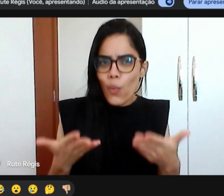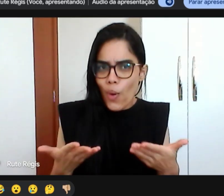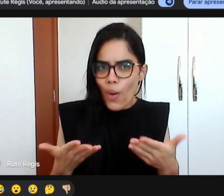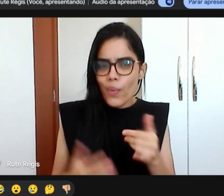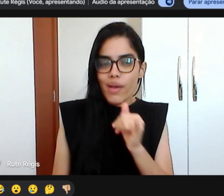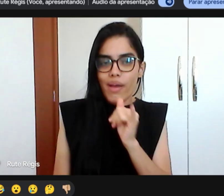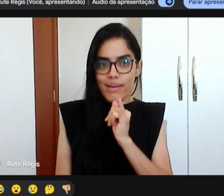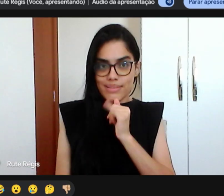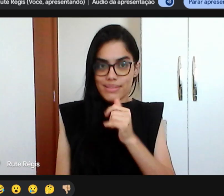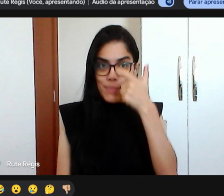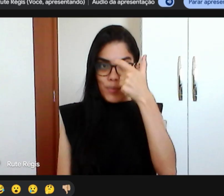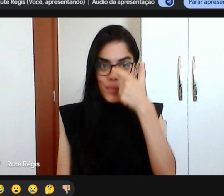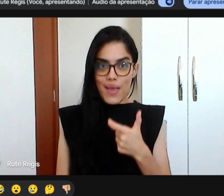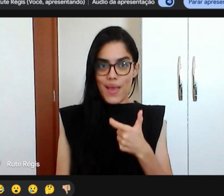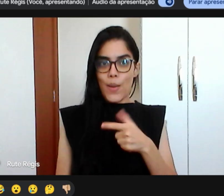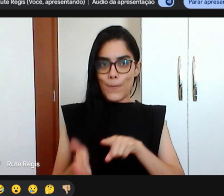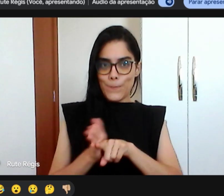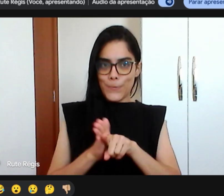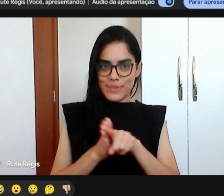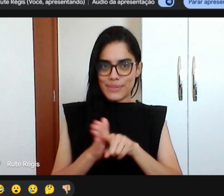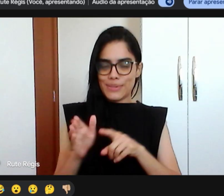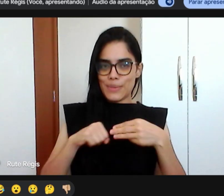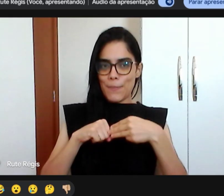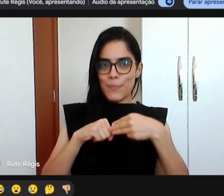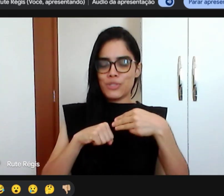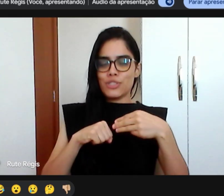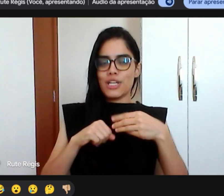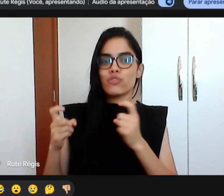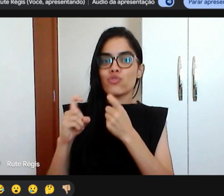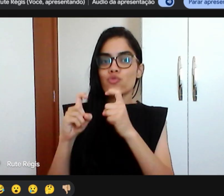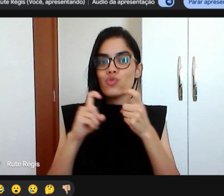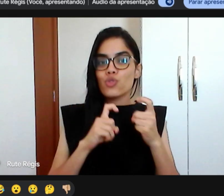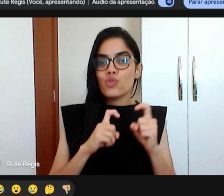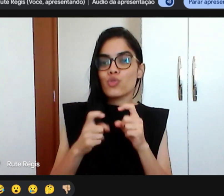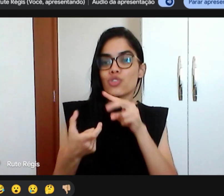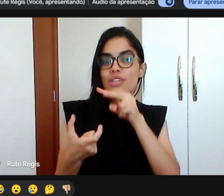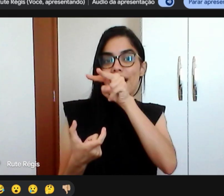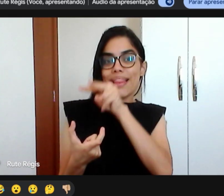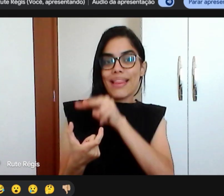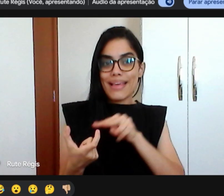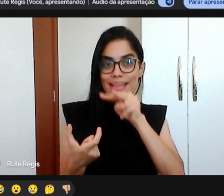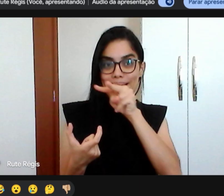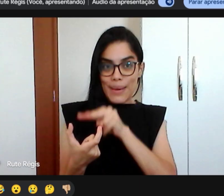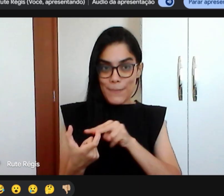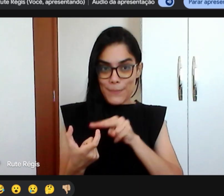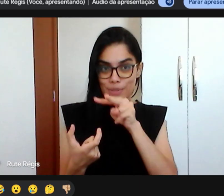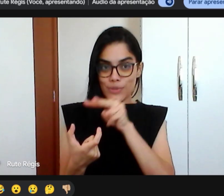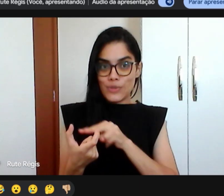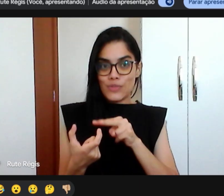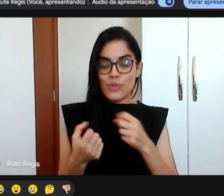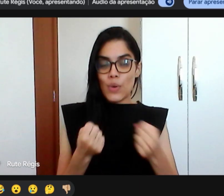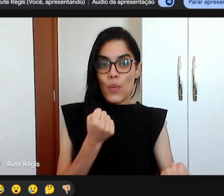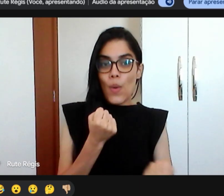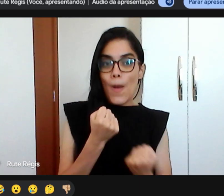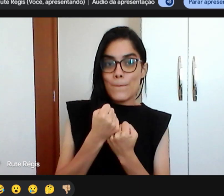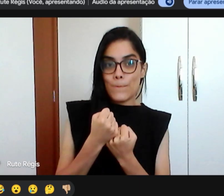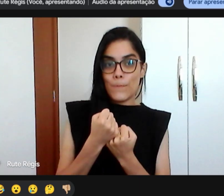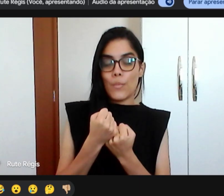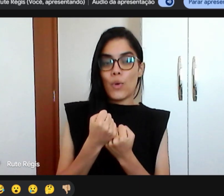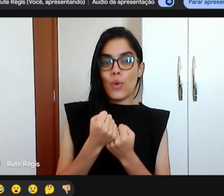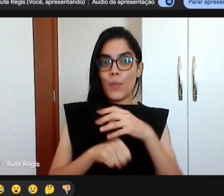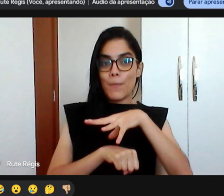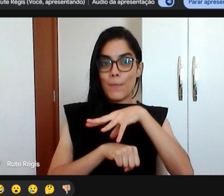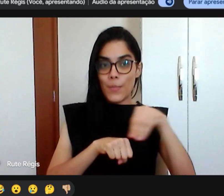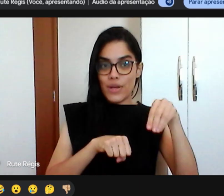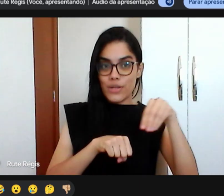querem discutir. Qual é o assunto? Por exemplo, na minha pesquisa de mestrado, eu discuti letramento